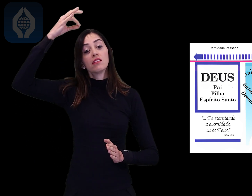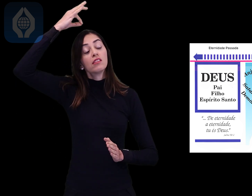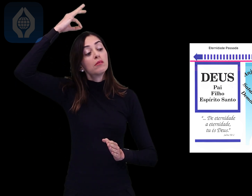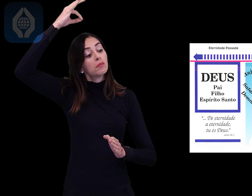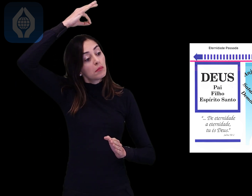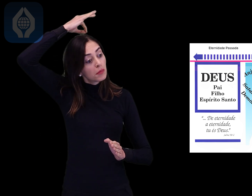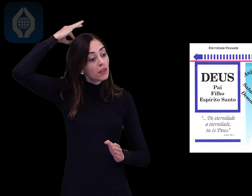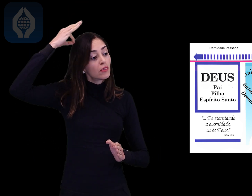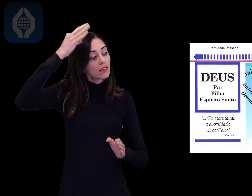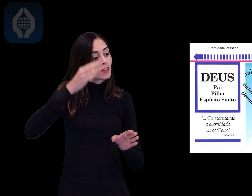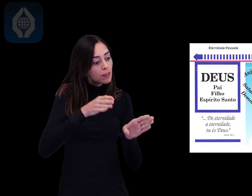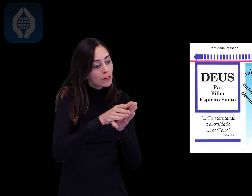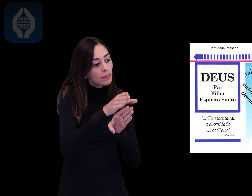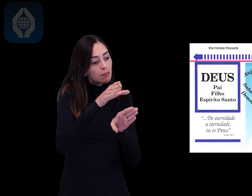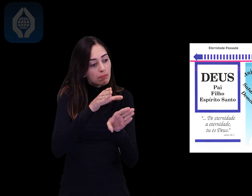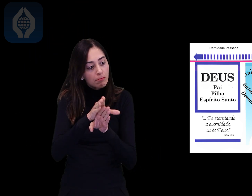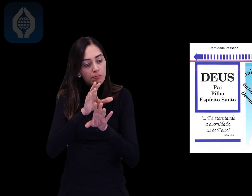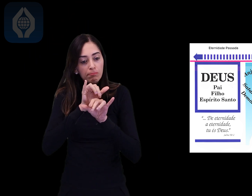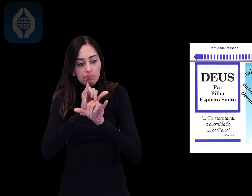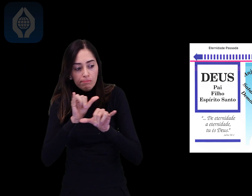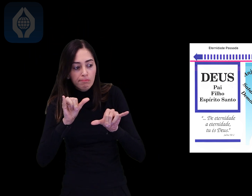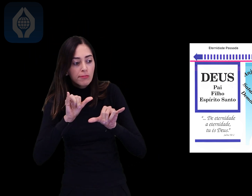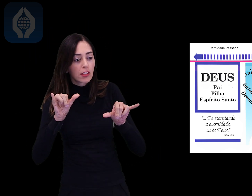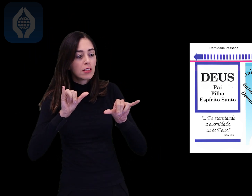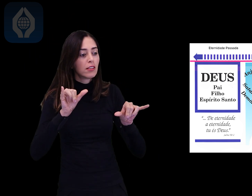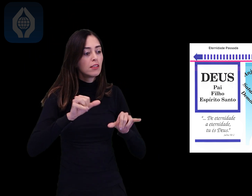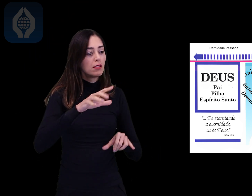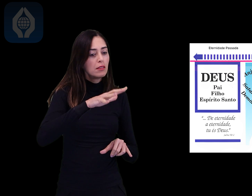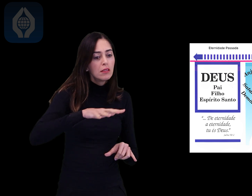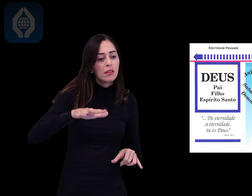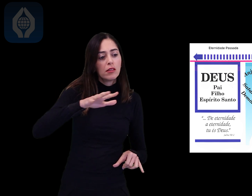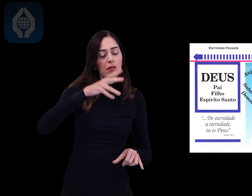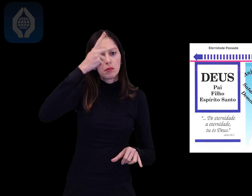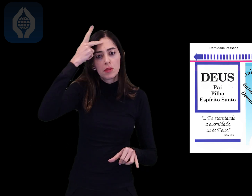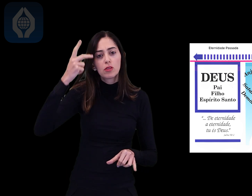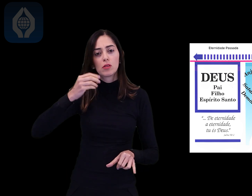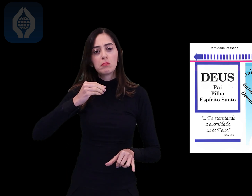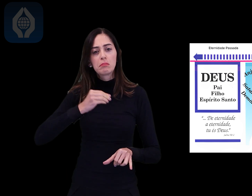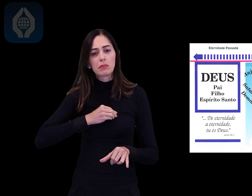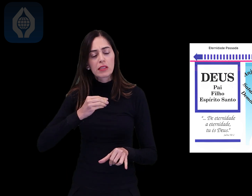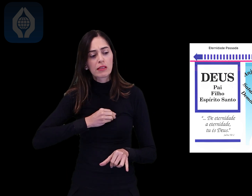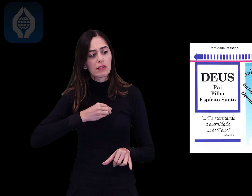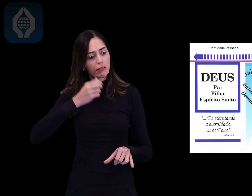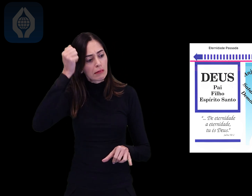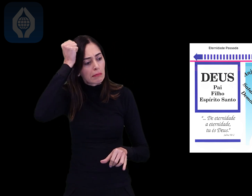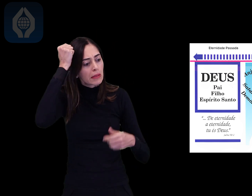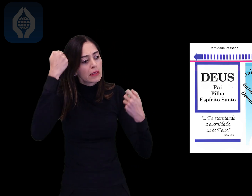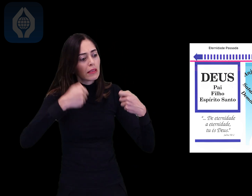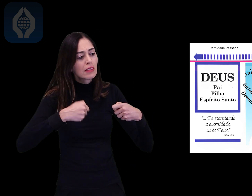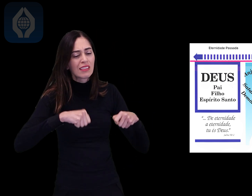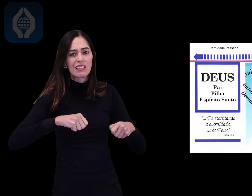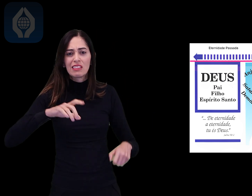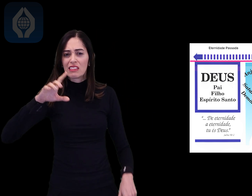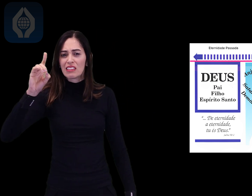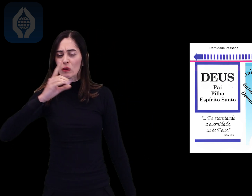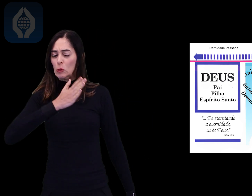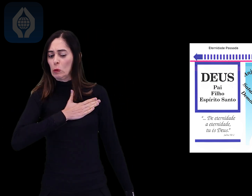as pessoas do seu pecado. Deus via e odiava o pecado daquelas